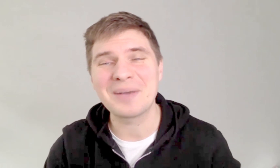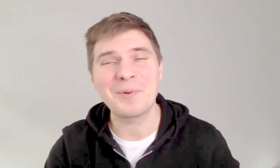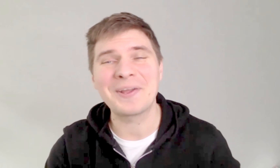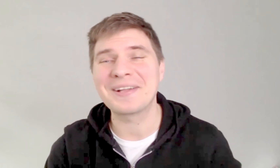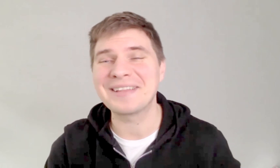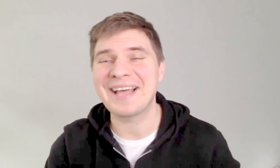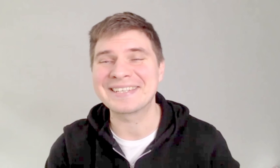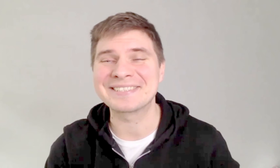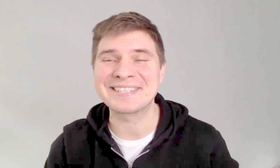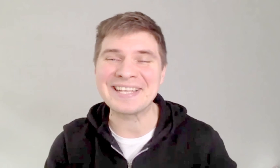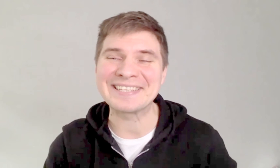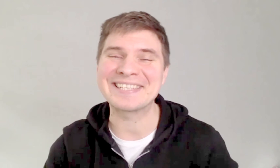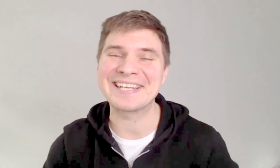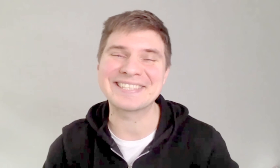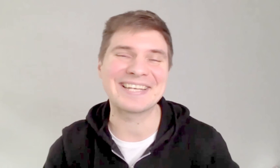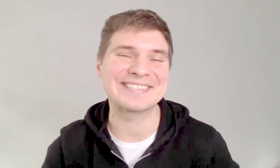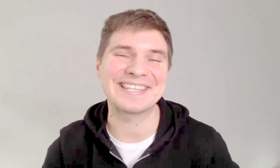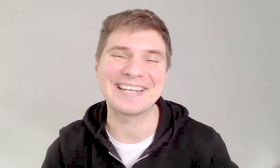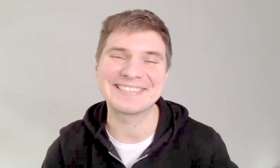И на море, класс, класс, класс, класс, класс.